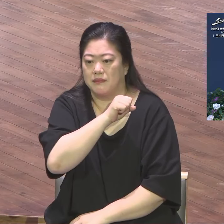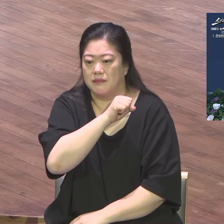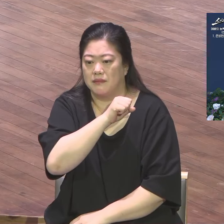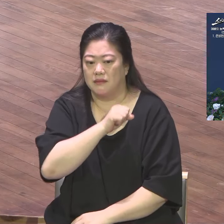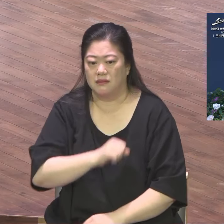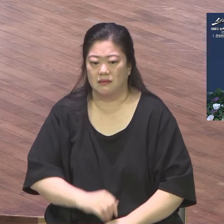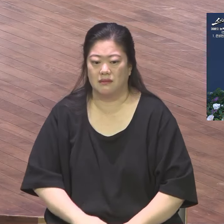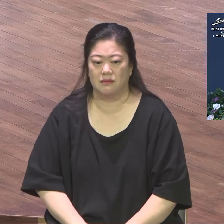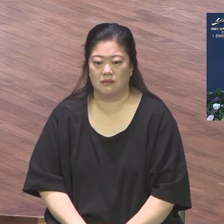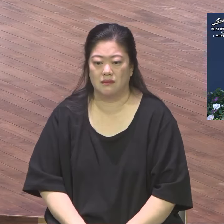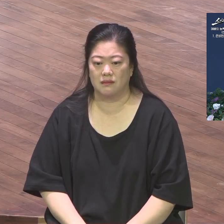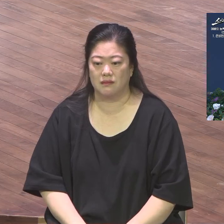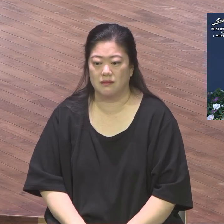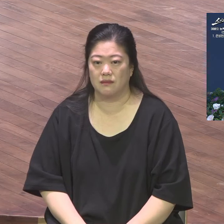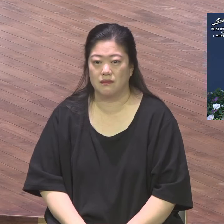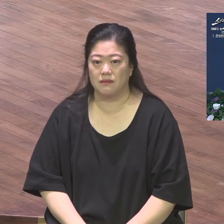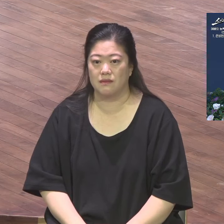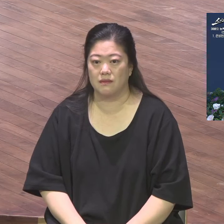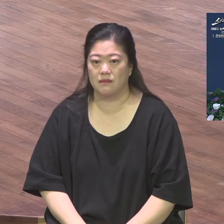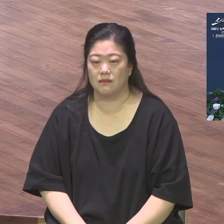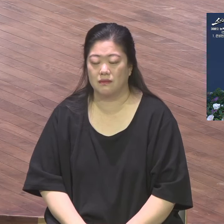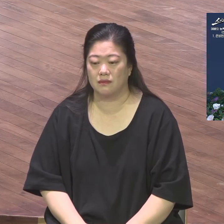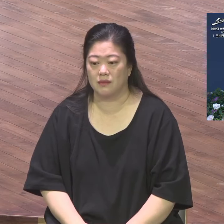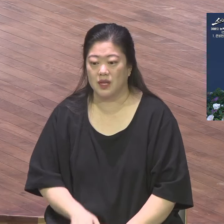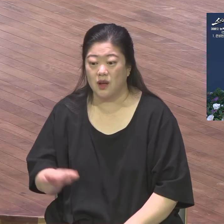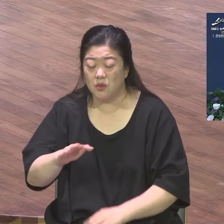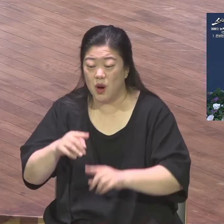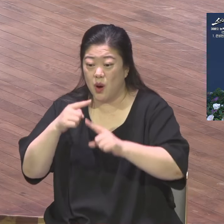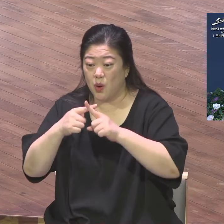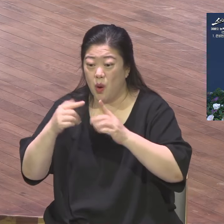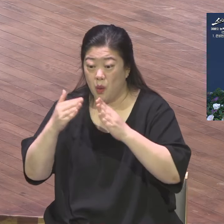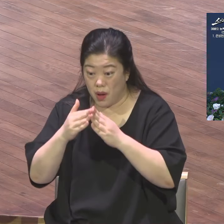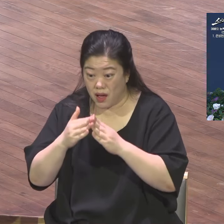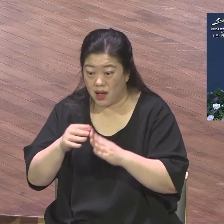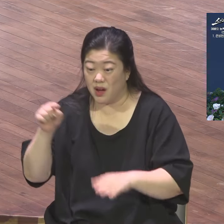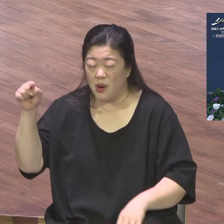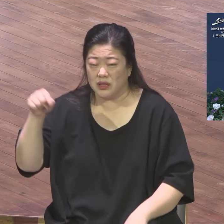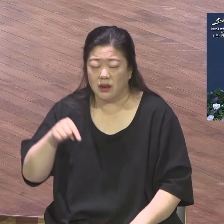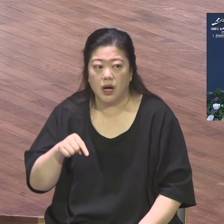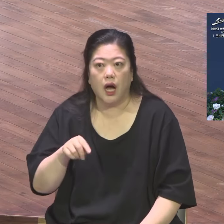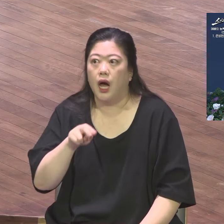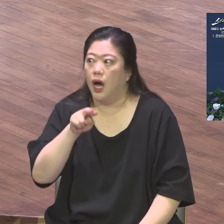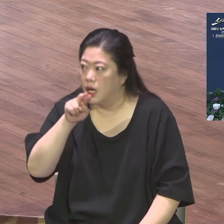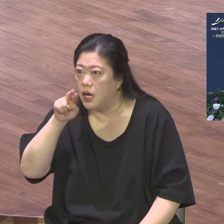신앙생활 하면서 뭐 교회 일 좀 한다 바빠서 장실이 없습니까? 마세요 그런 거.